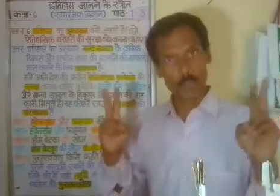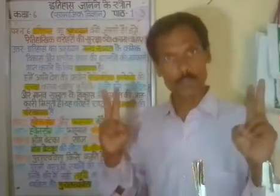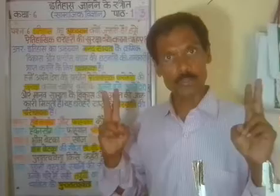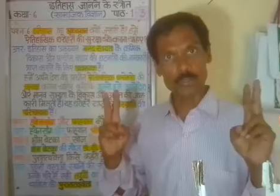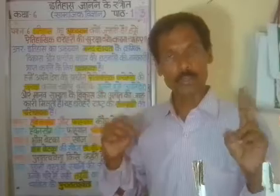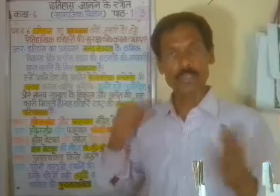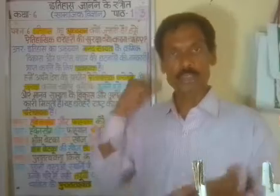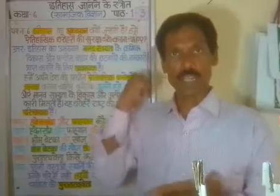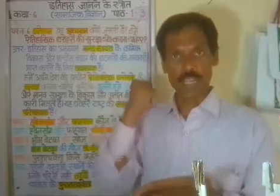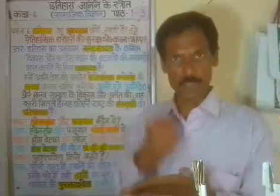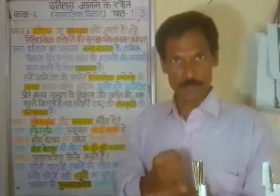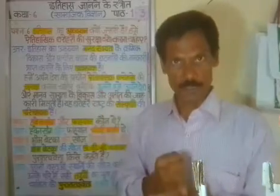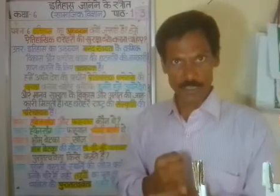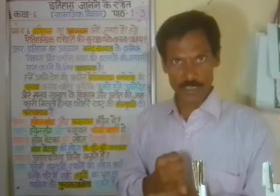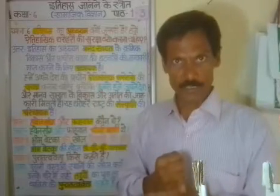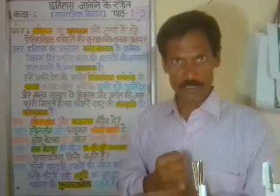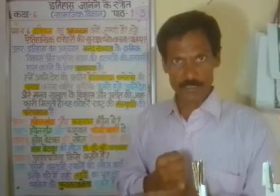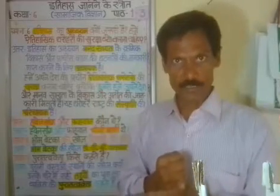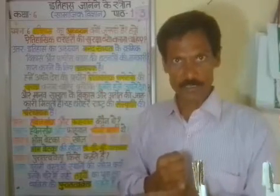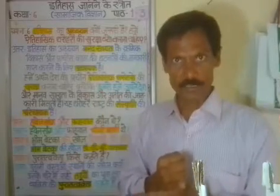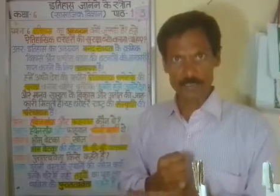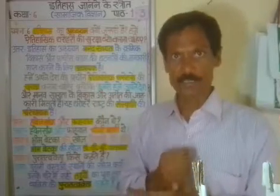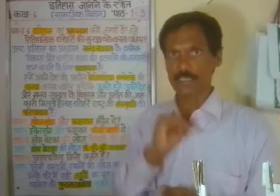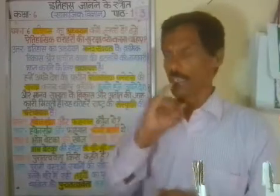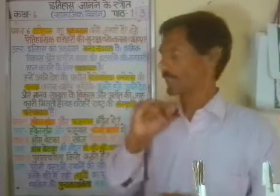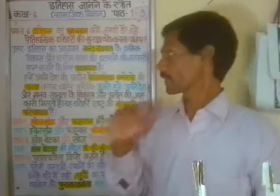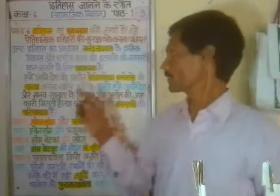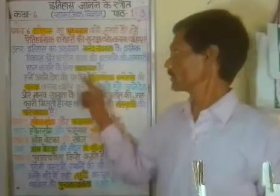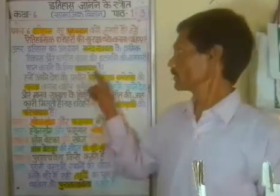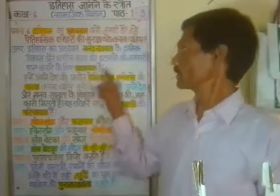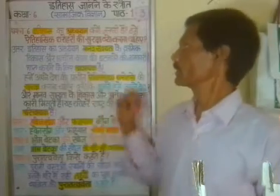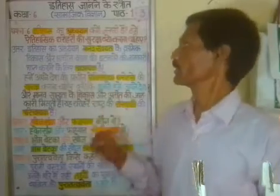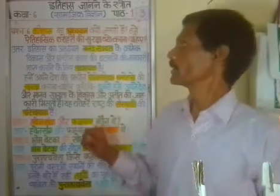बहुत आवश्यक है।